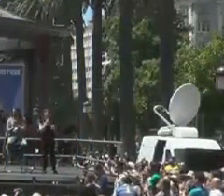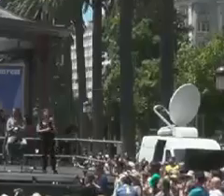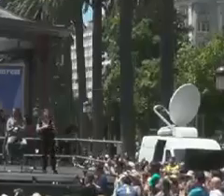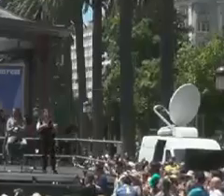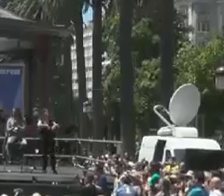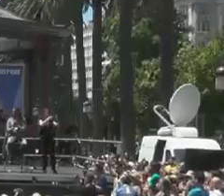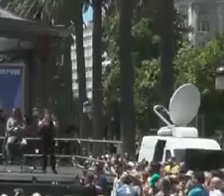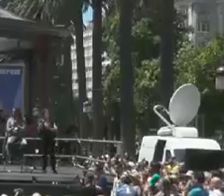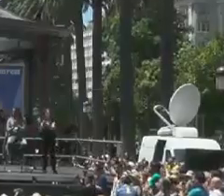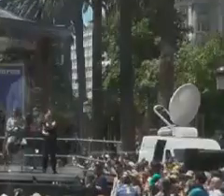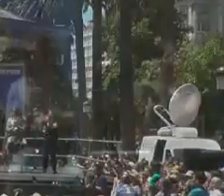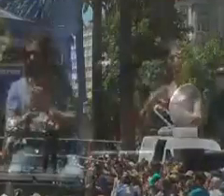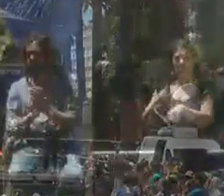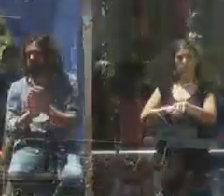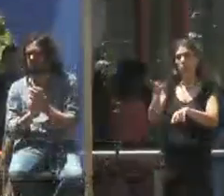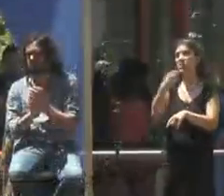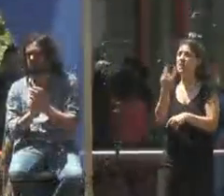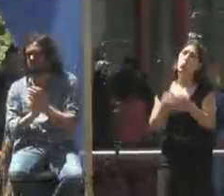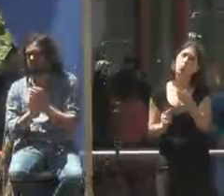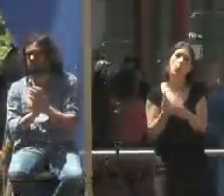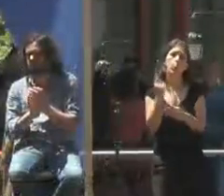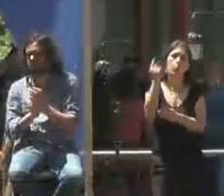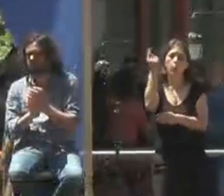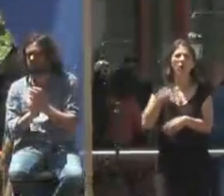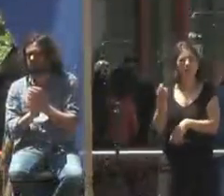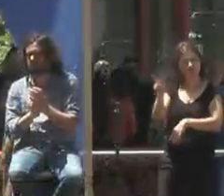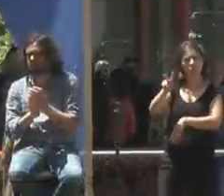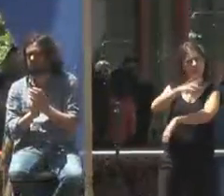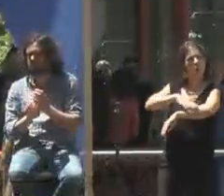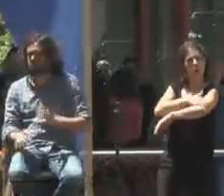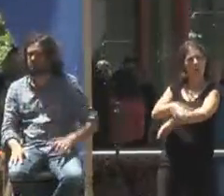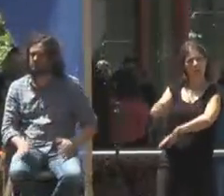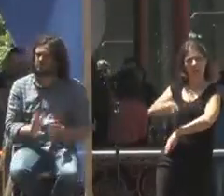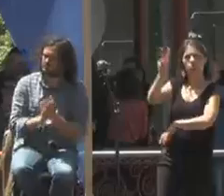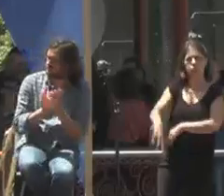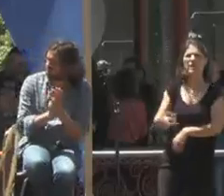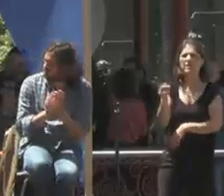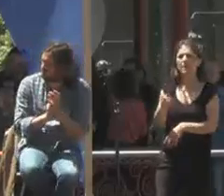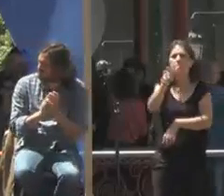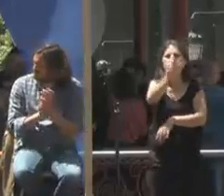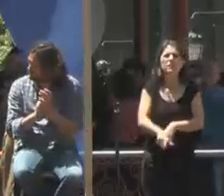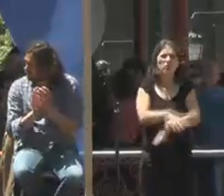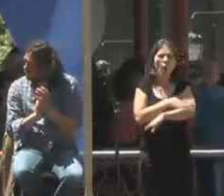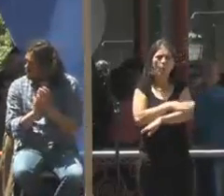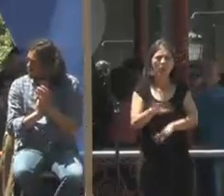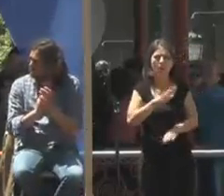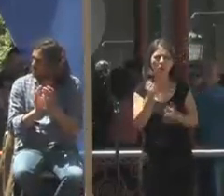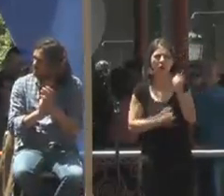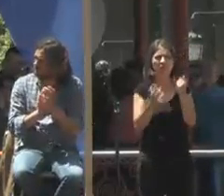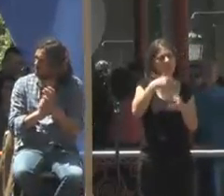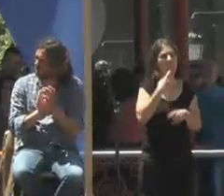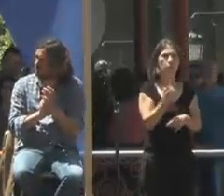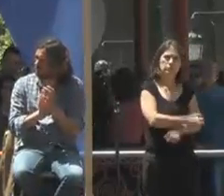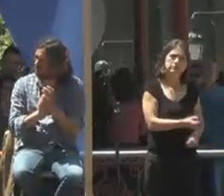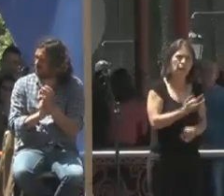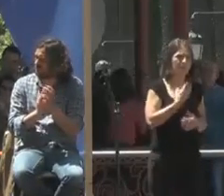hilillos de plastilina. A mí me enseñaron que un gobernante malo es el que les dice a los demás que se tienen que apretar el cinturón y